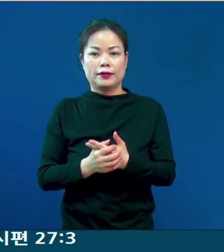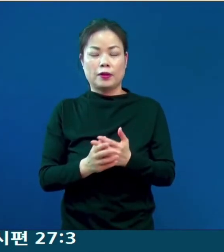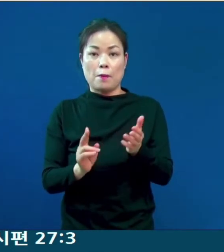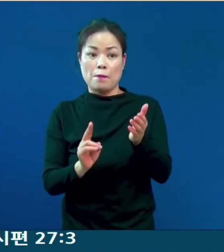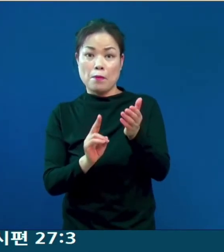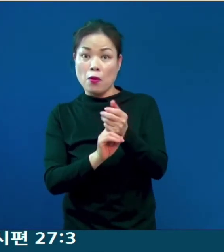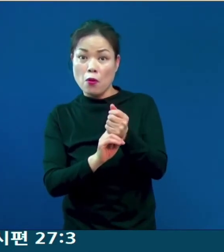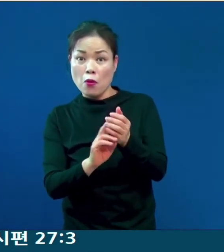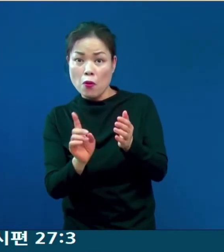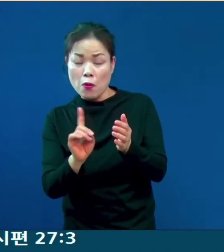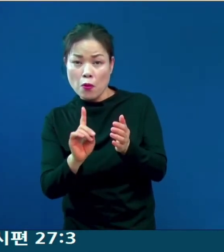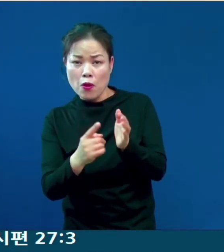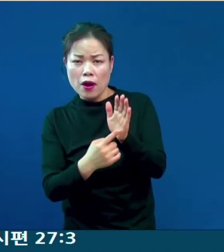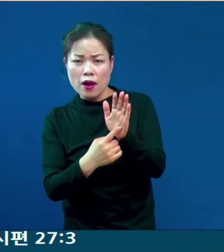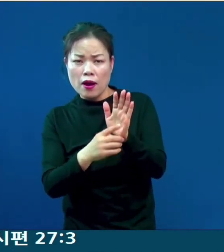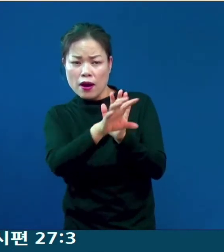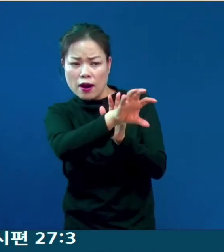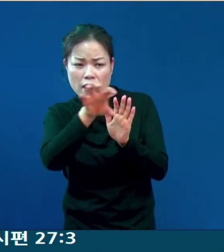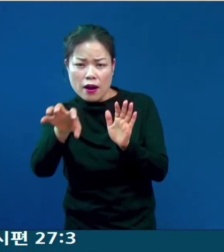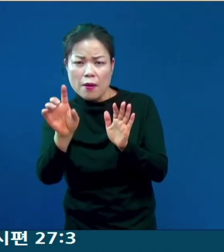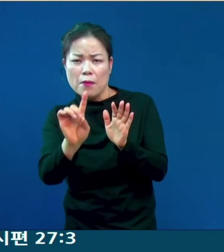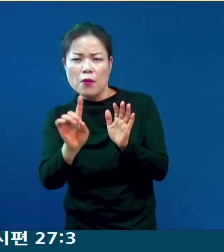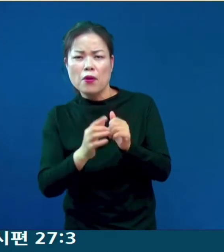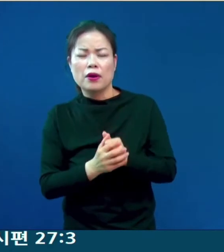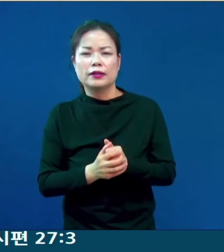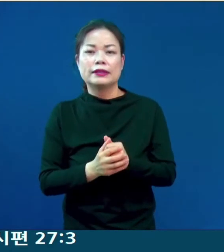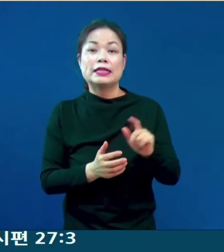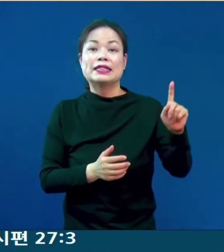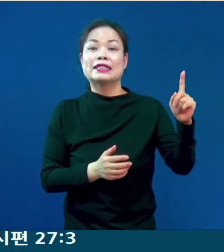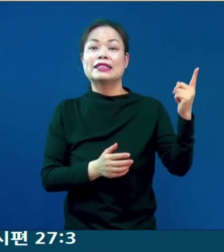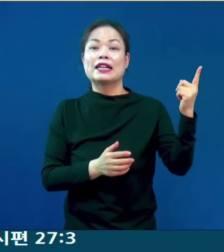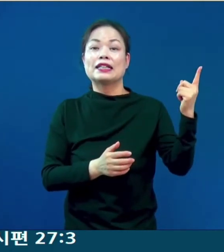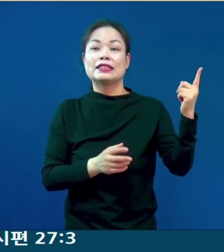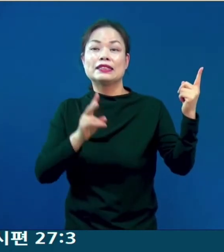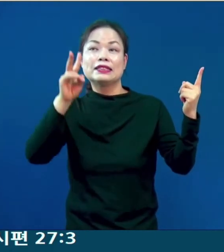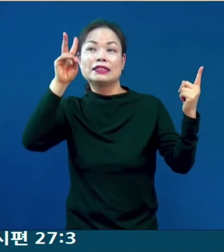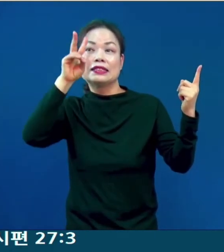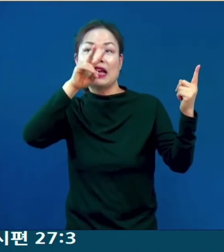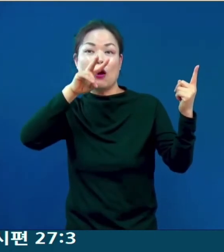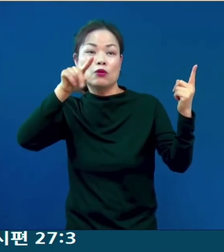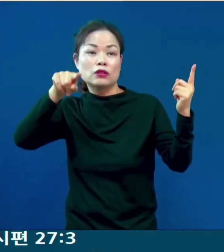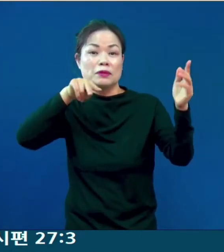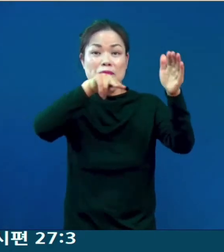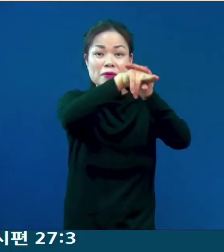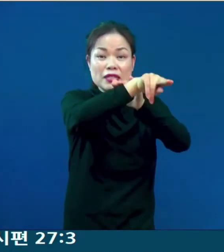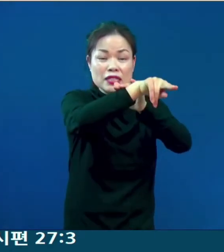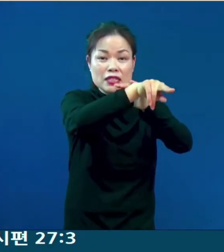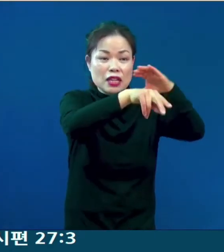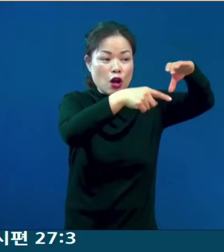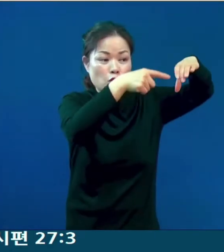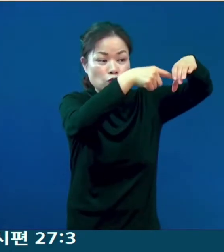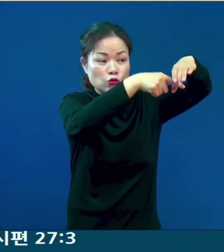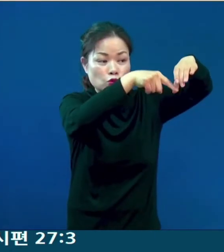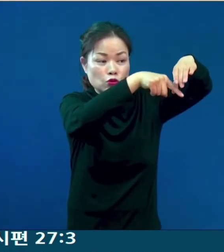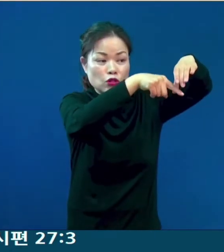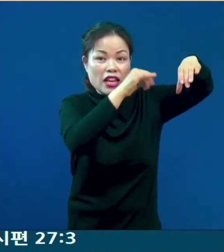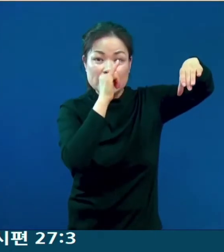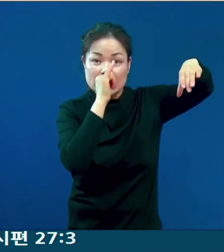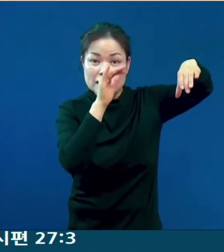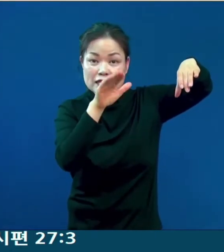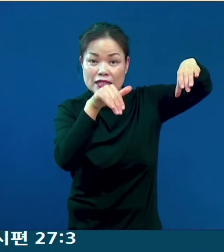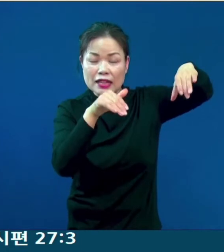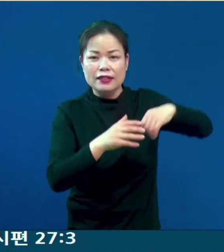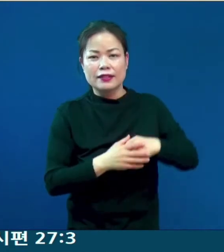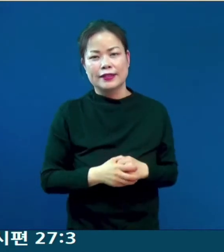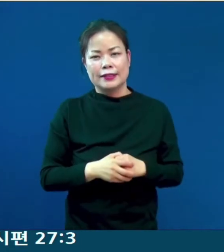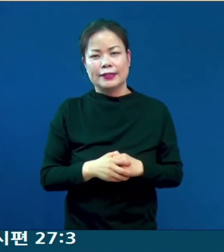표제어가 어떻게 등장하고 있습니까? 다윗이 사울을 피하여 굴에 있을 때에.